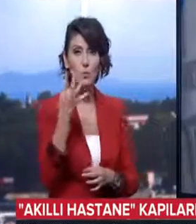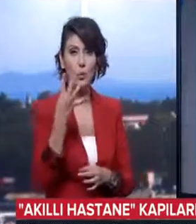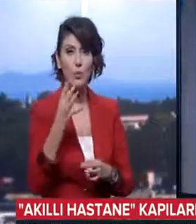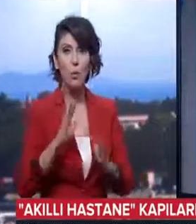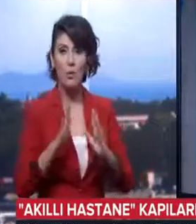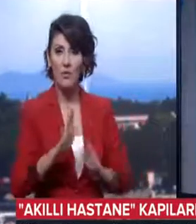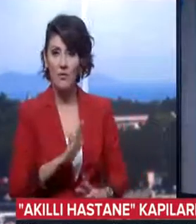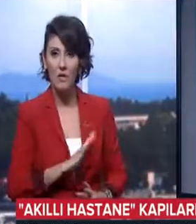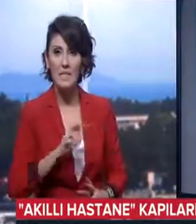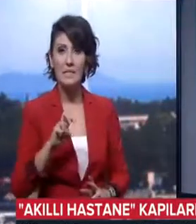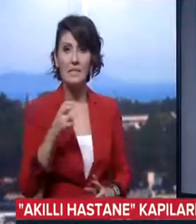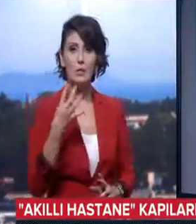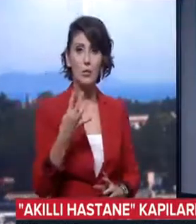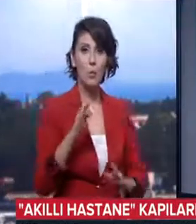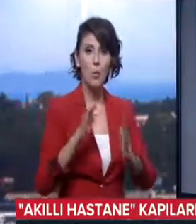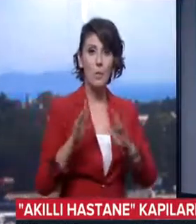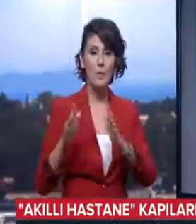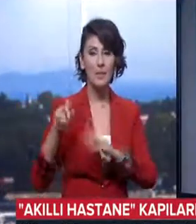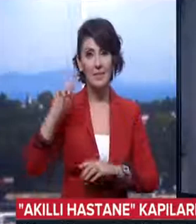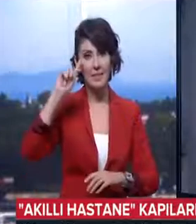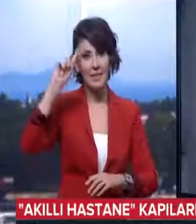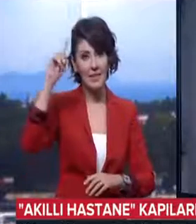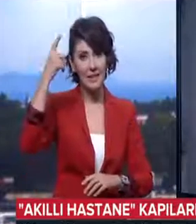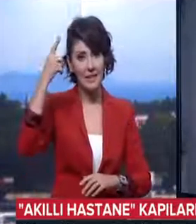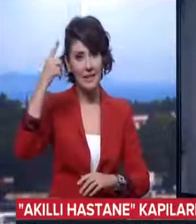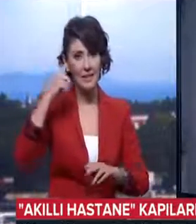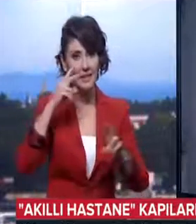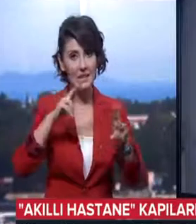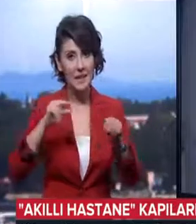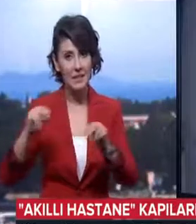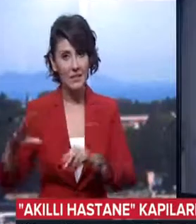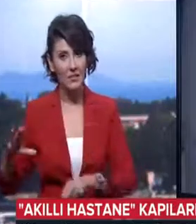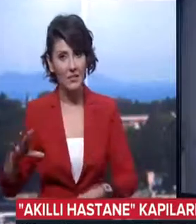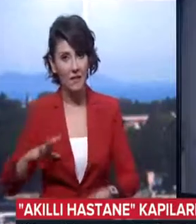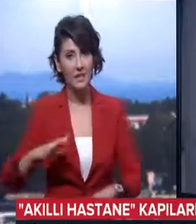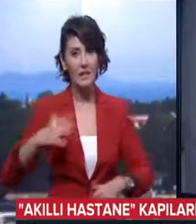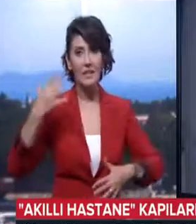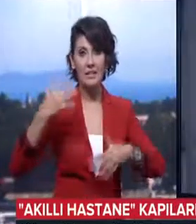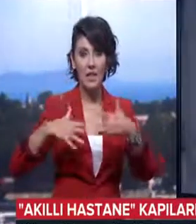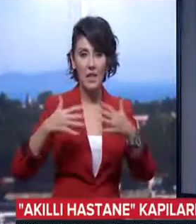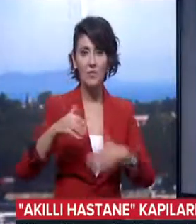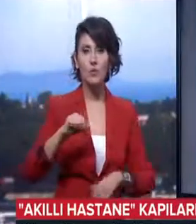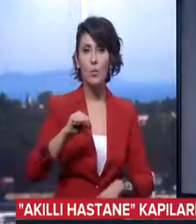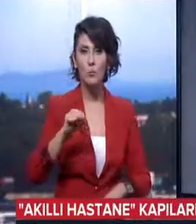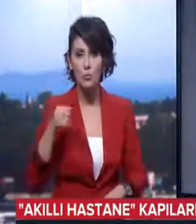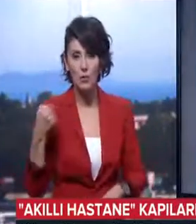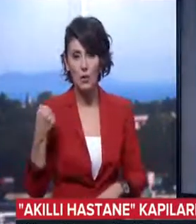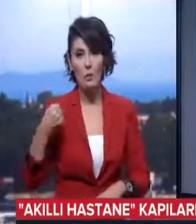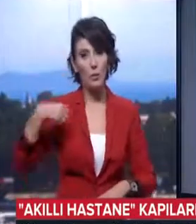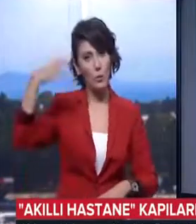olacak. 84 odamız da tek kişilik... yataklardan oluşacak. Televizyonu,